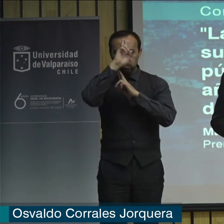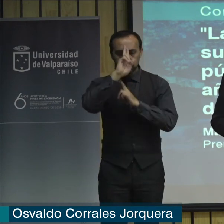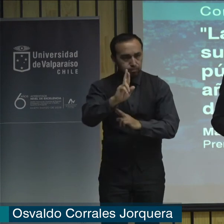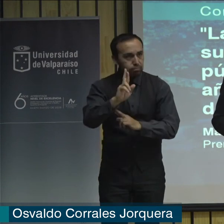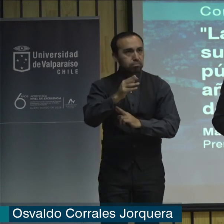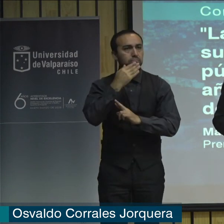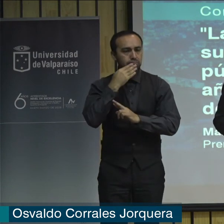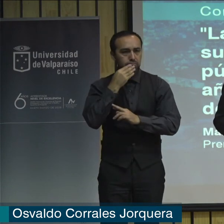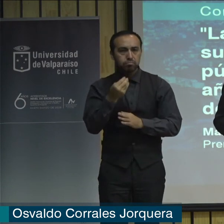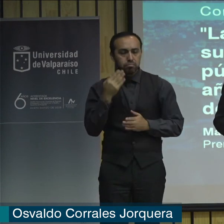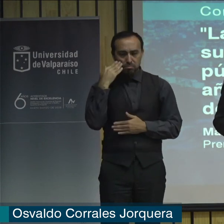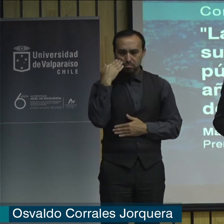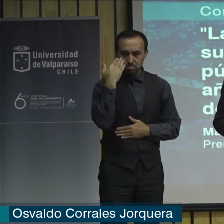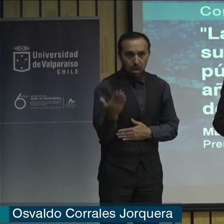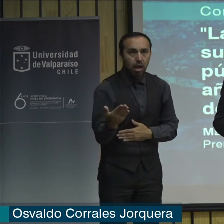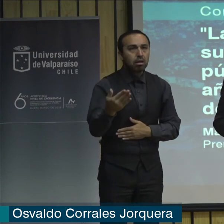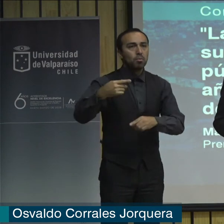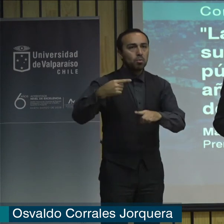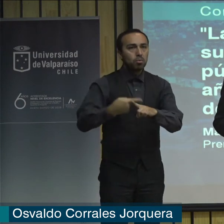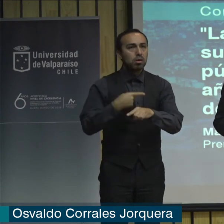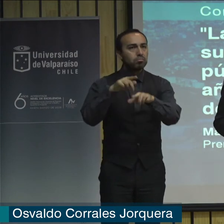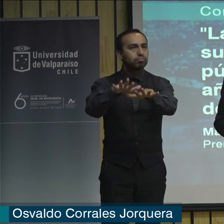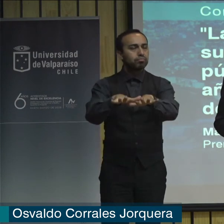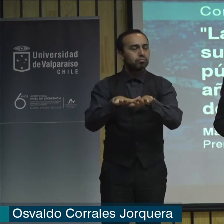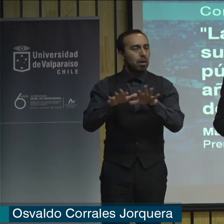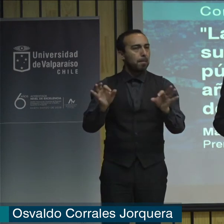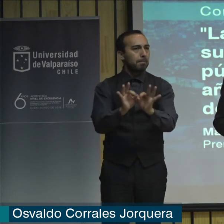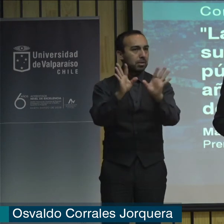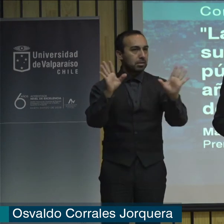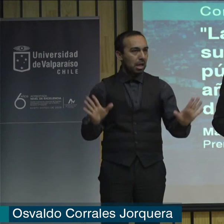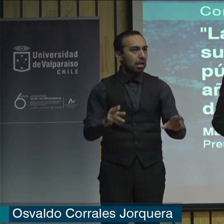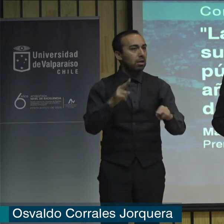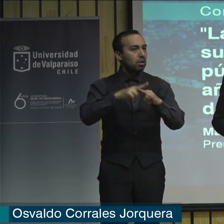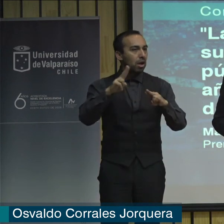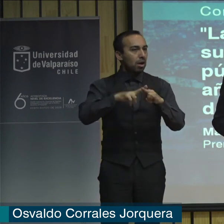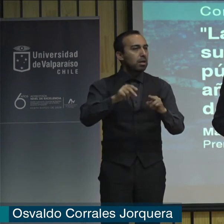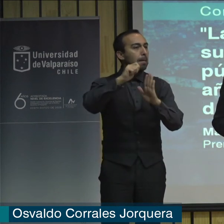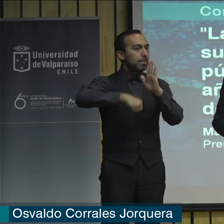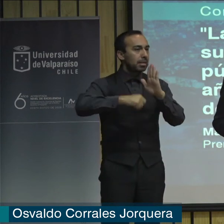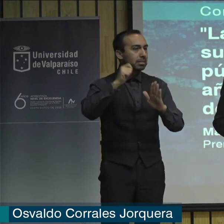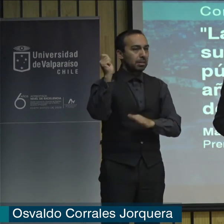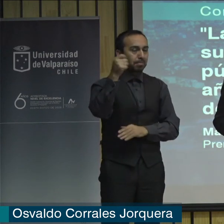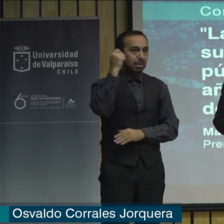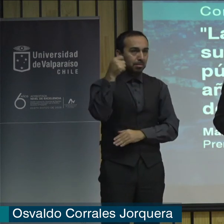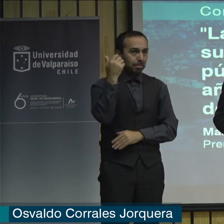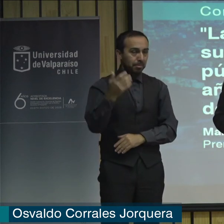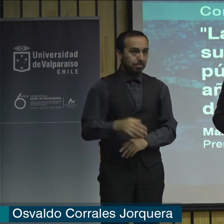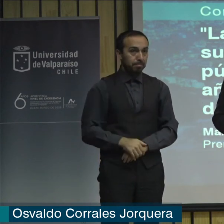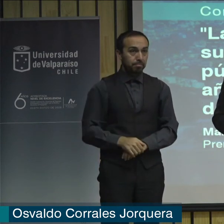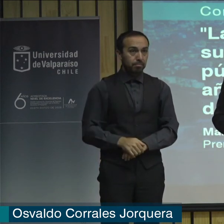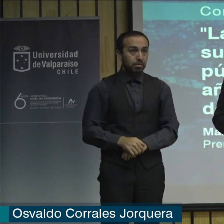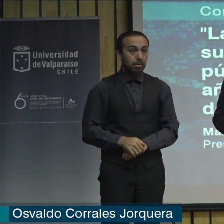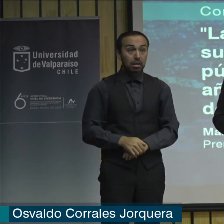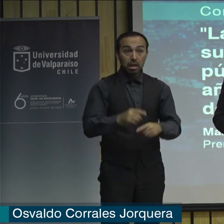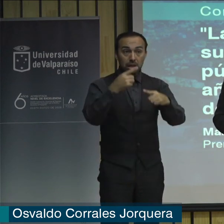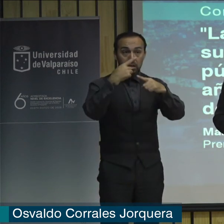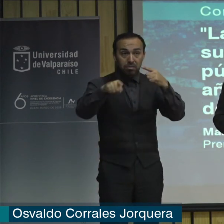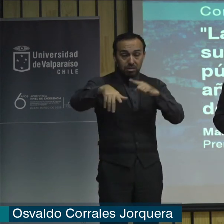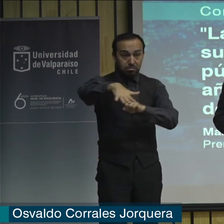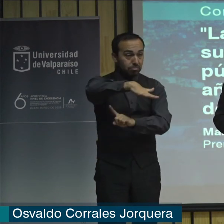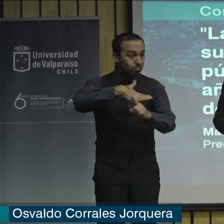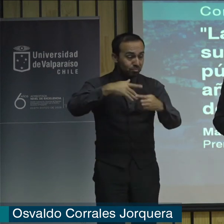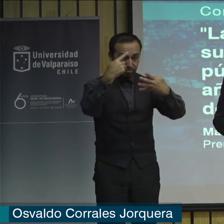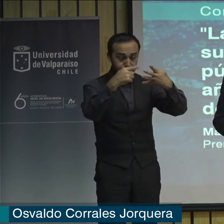y reivindicarles debidamente en un acto solemne que realizaremos durante el mes de septiembre en muchos casos quizás